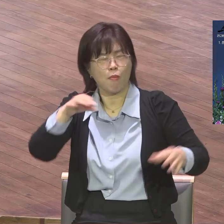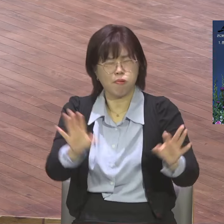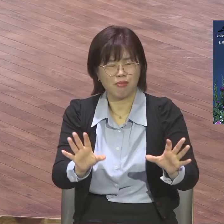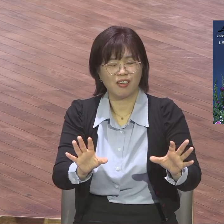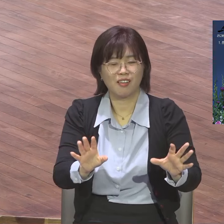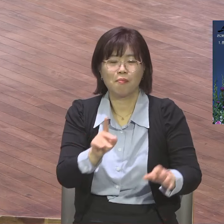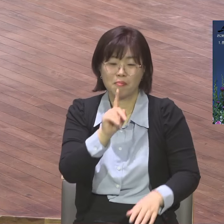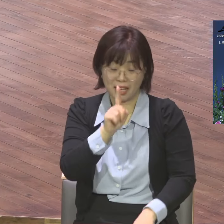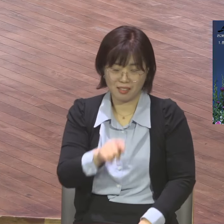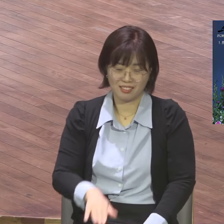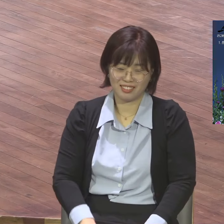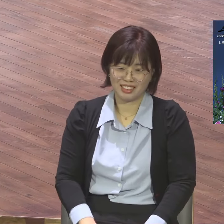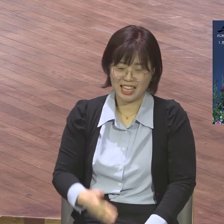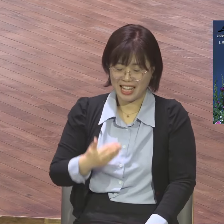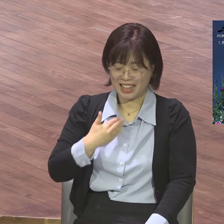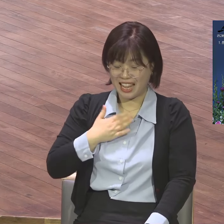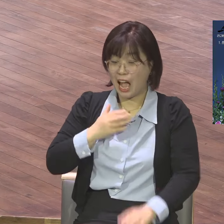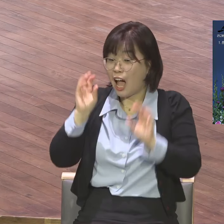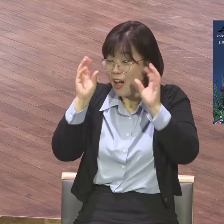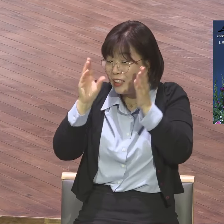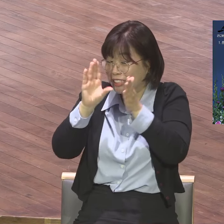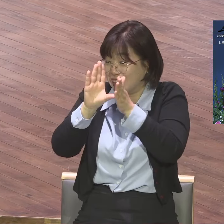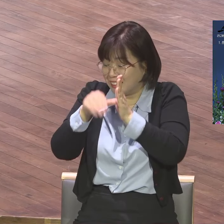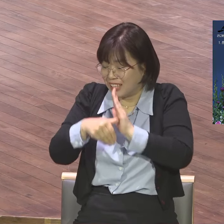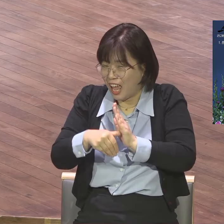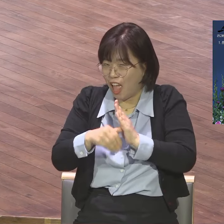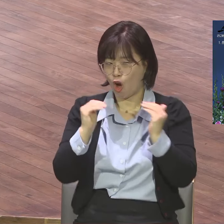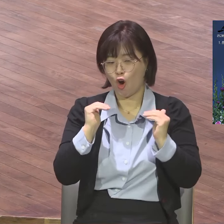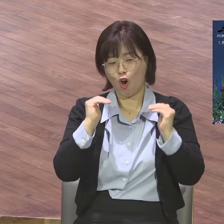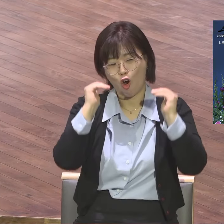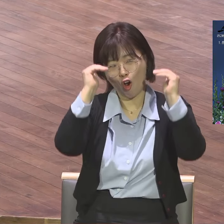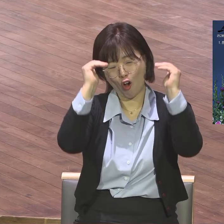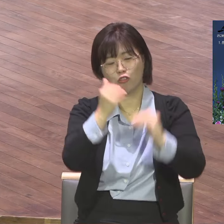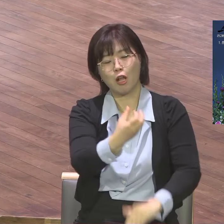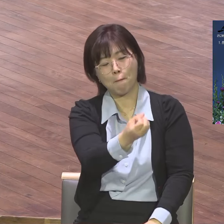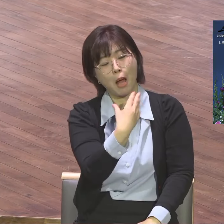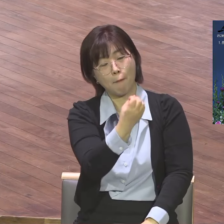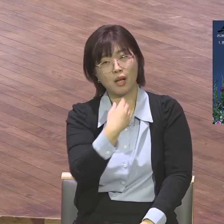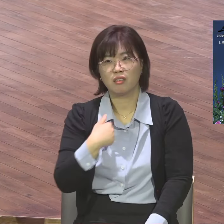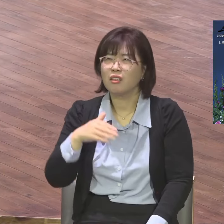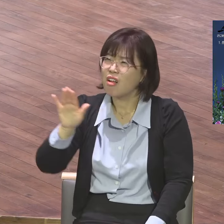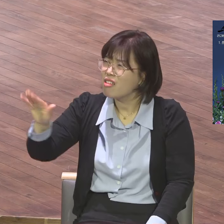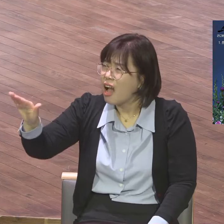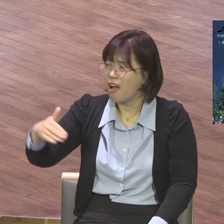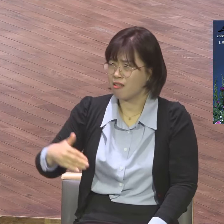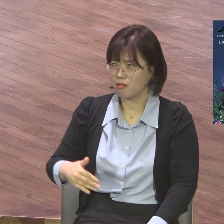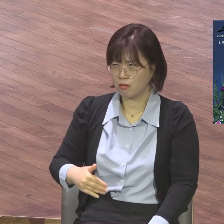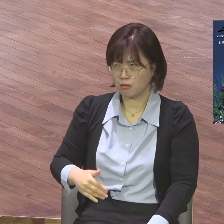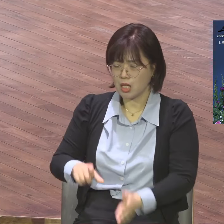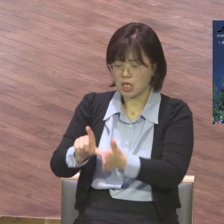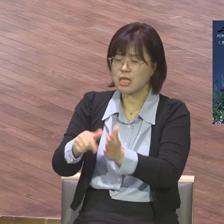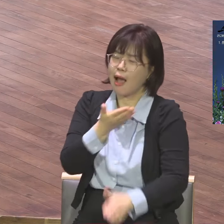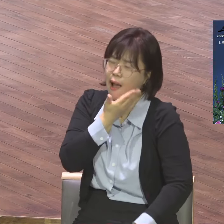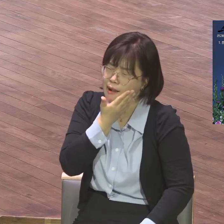뭐 그런 못 느꼈어. 근데 지금 이 나이가 되고 보니까 얼마나 짧은지 몰라.